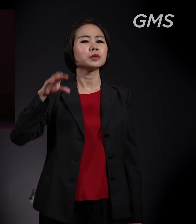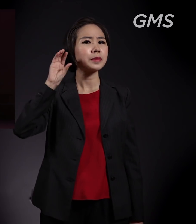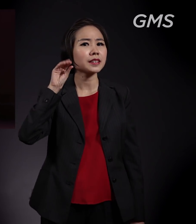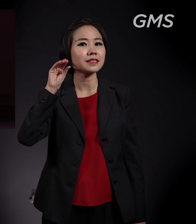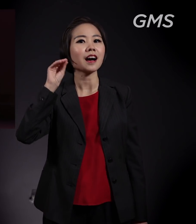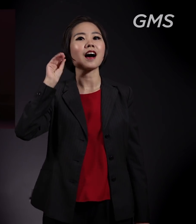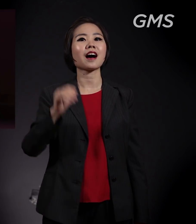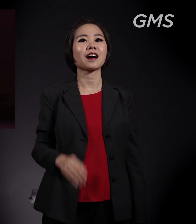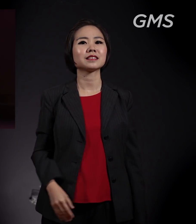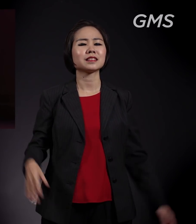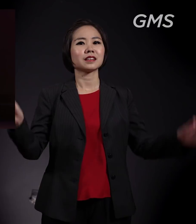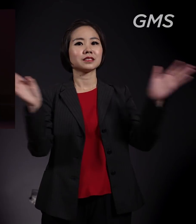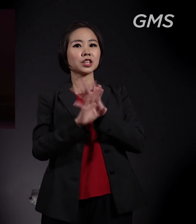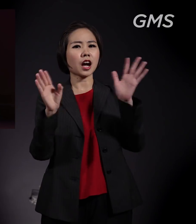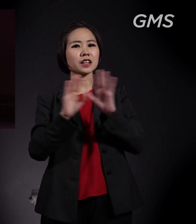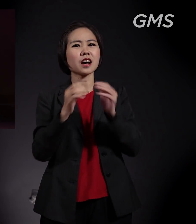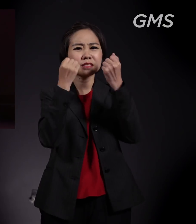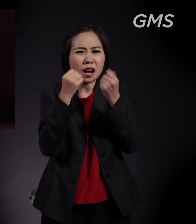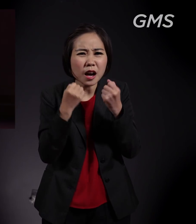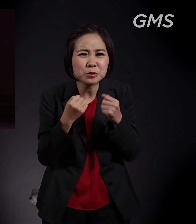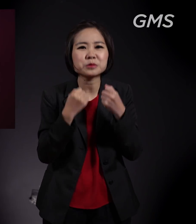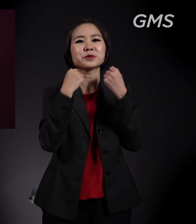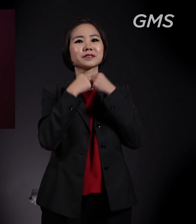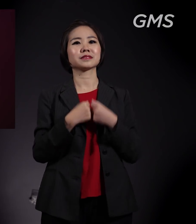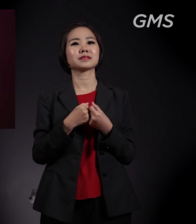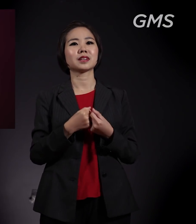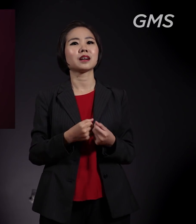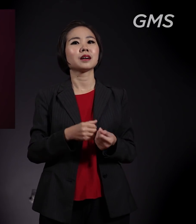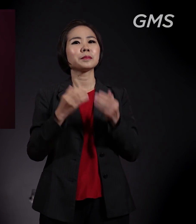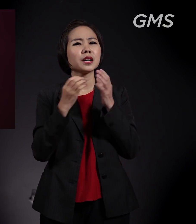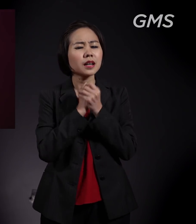Kau berkata, jangan takut,